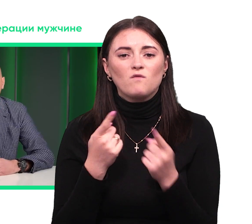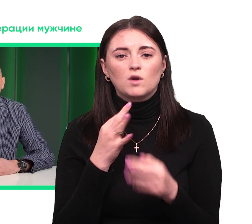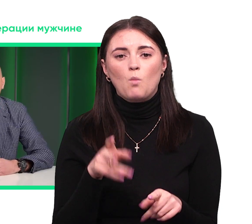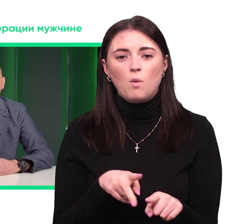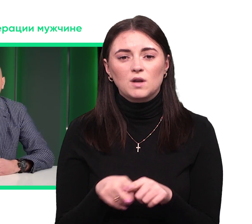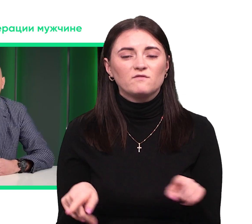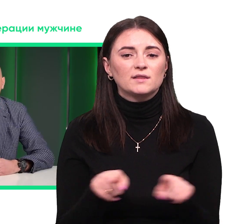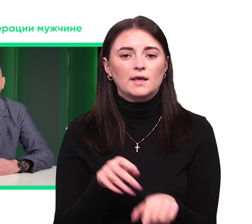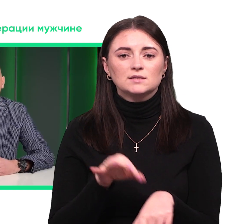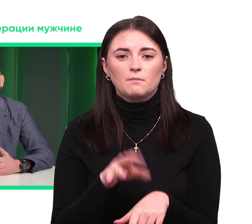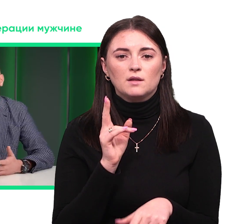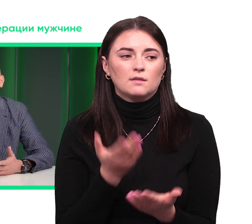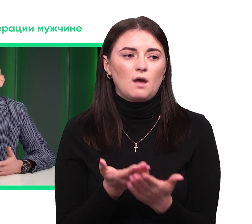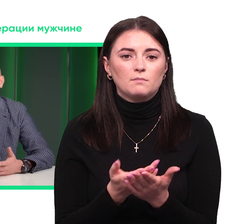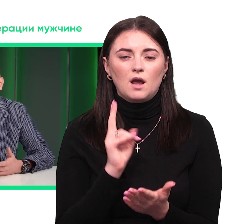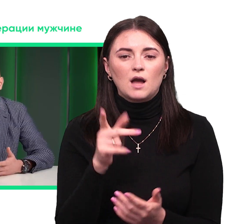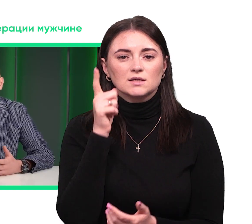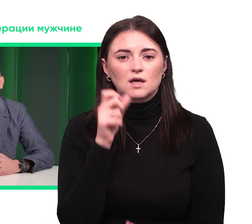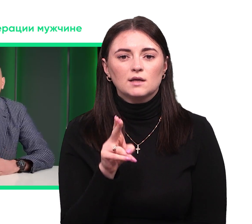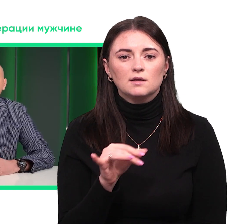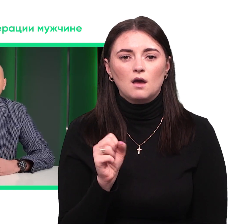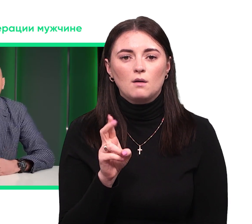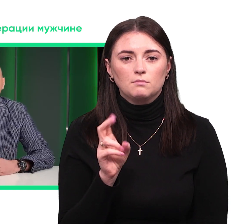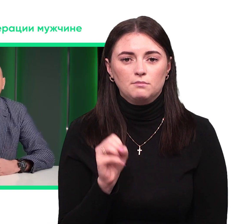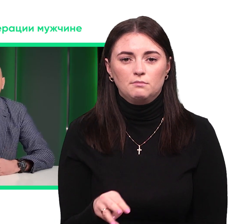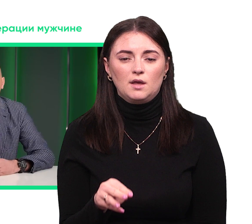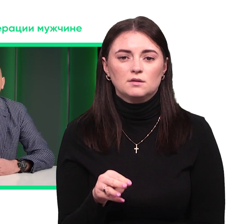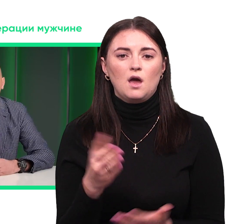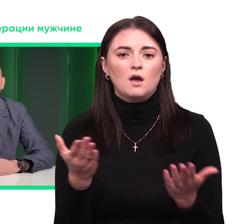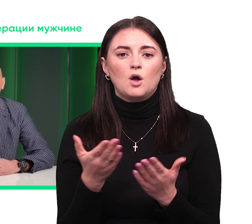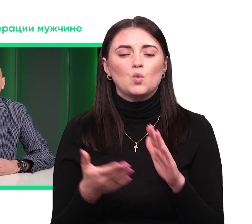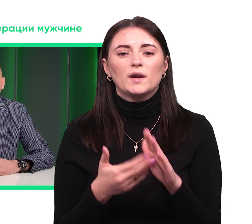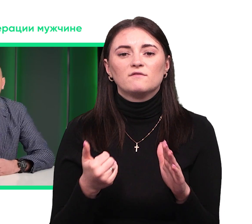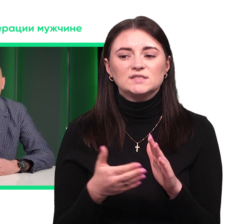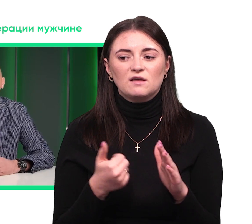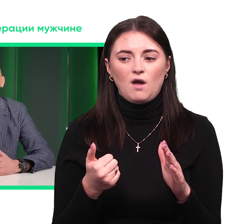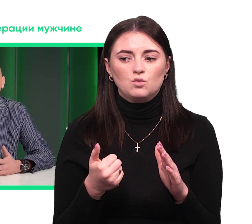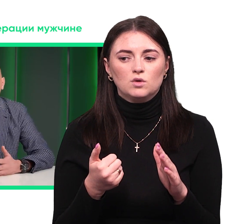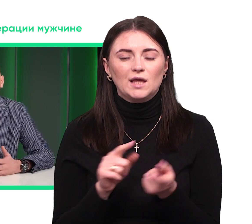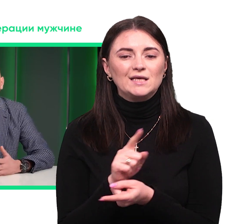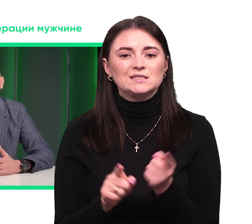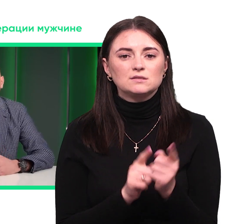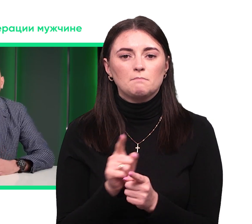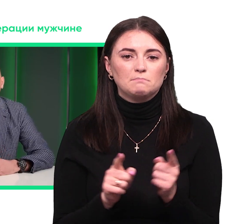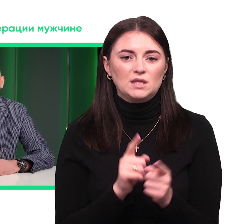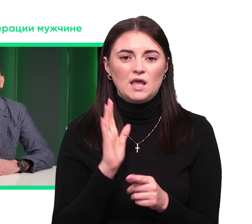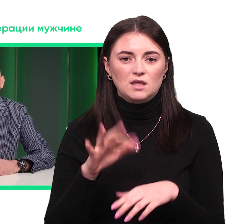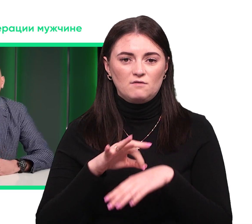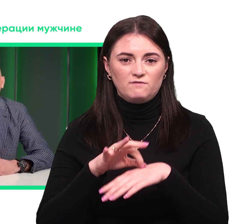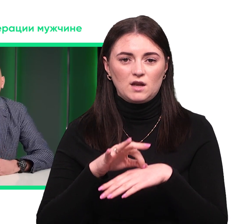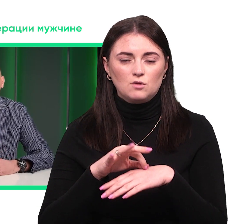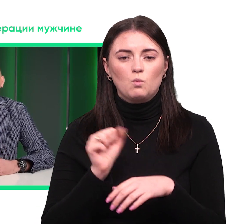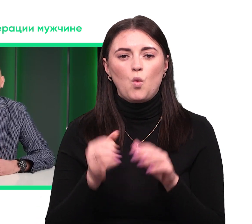о таких заболеваниях, например, как сахарный диабет, которые вызывают изменения в крайней плоти, которые